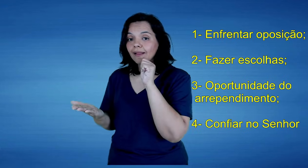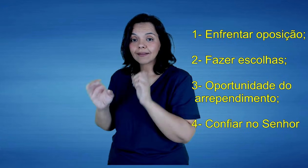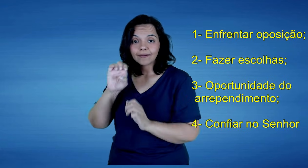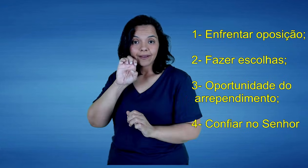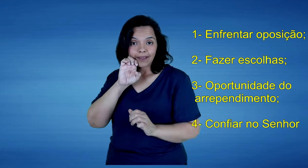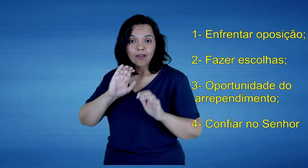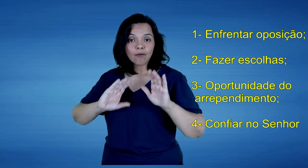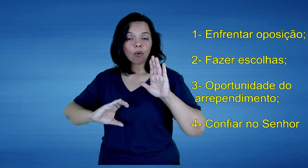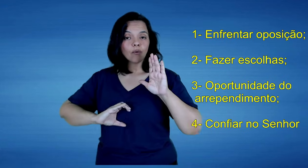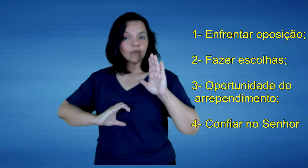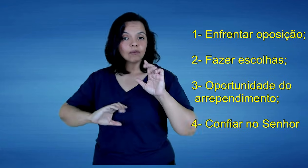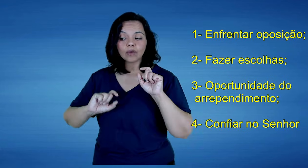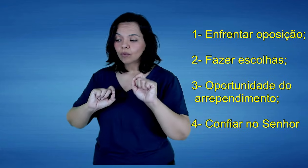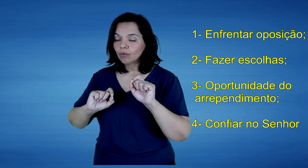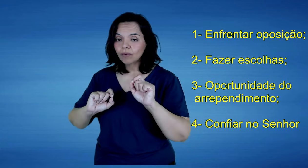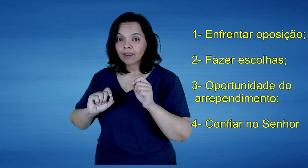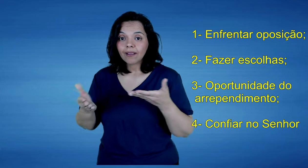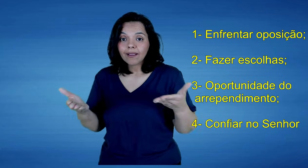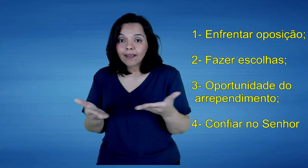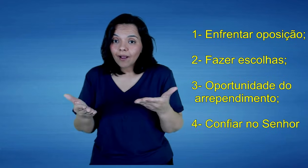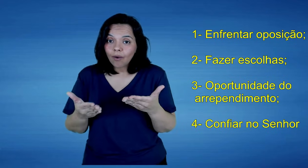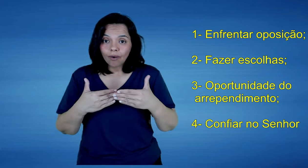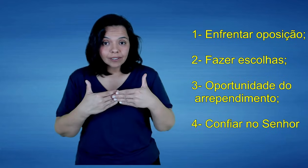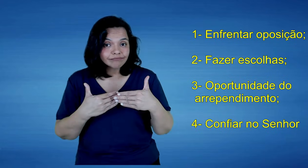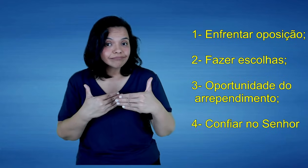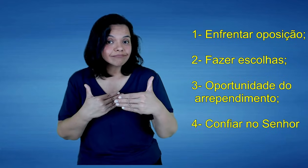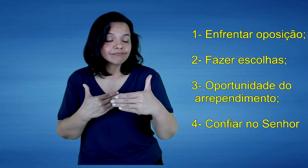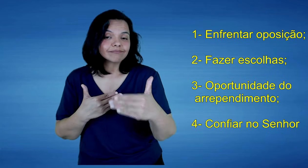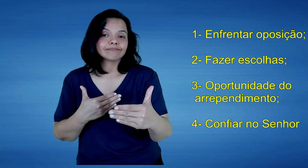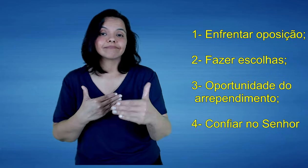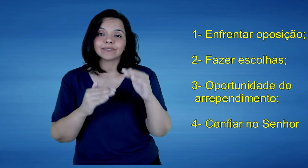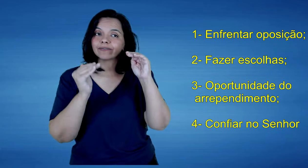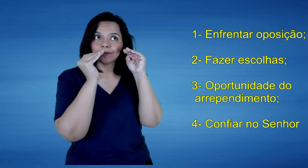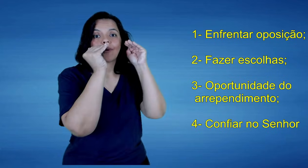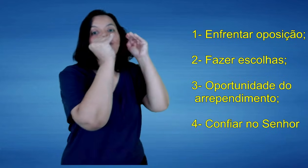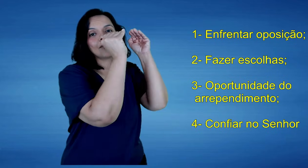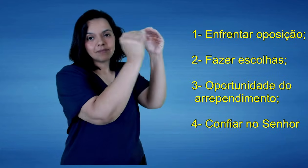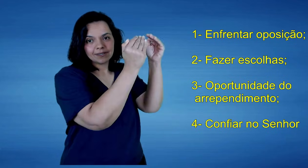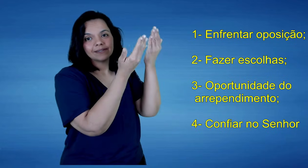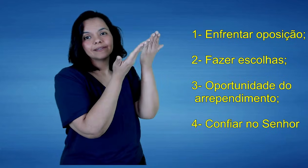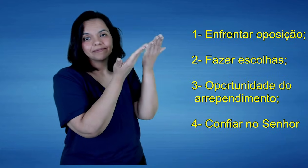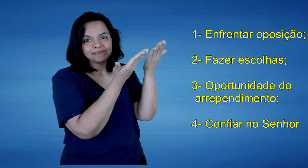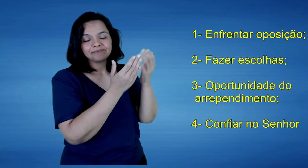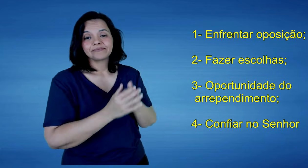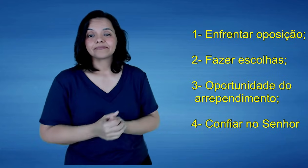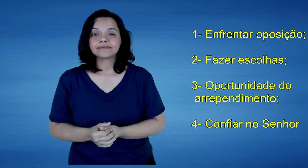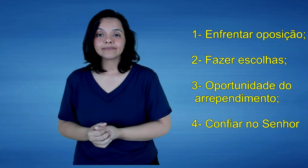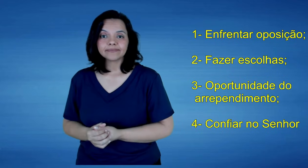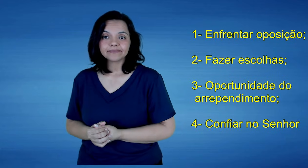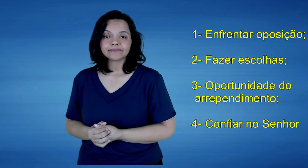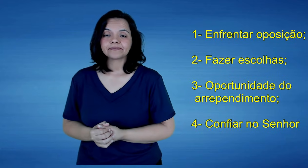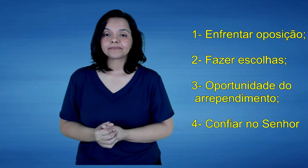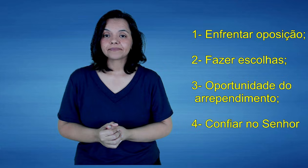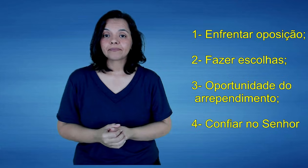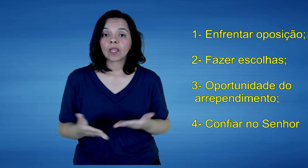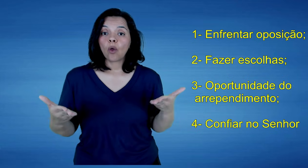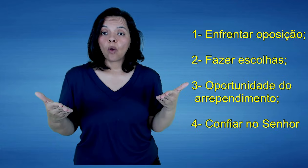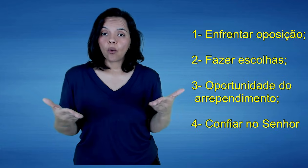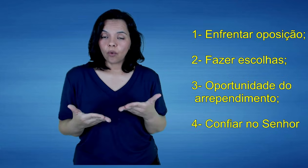Deus deu a ele essa oportunidade de agora, daqui para frente, obedecerem a ele. E assim